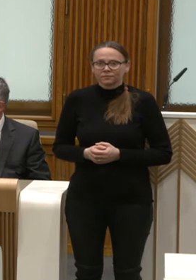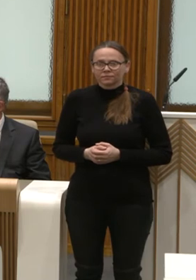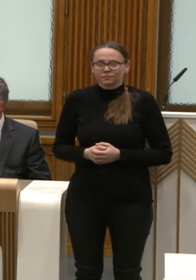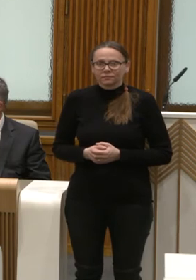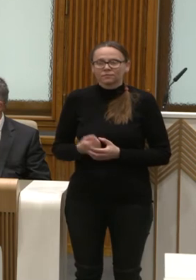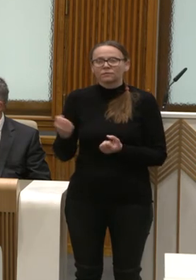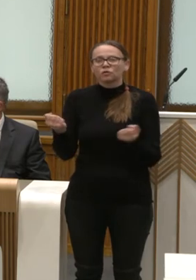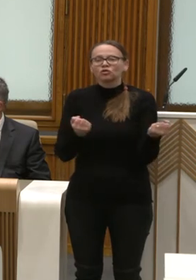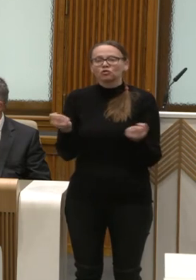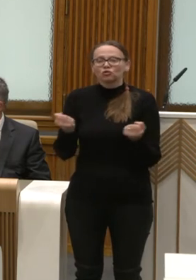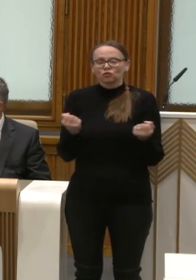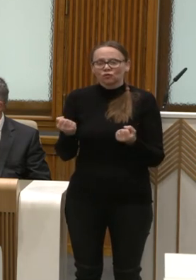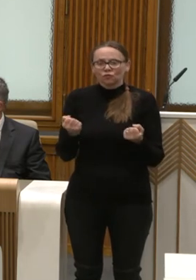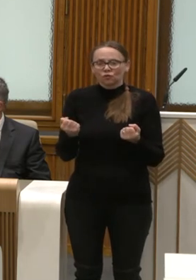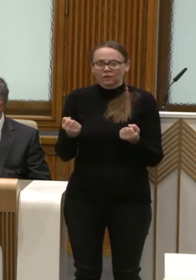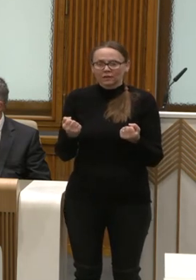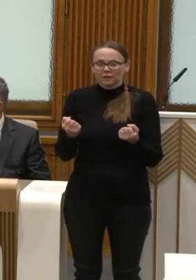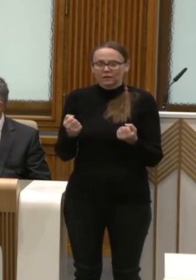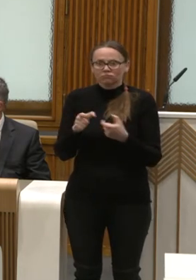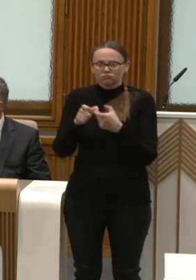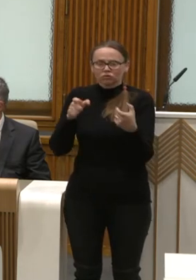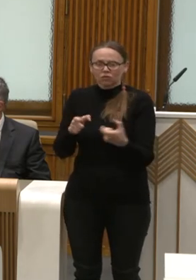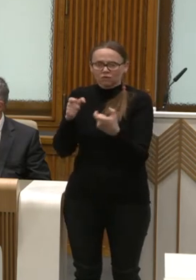Tovorni je seveda tukaj poseben režim.